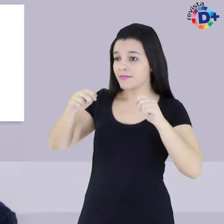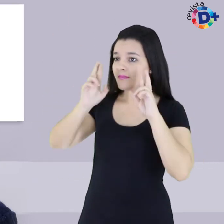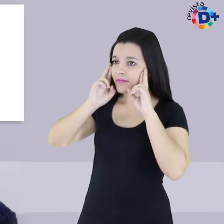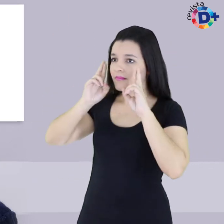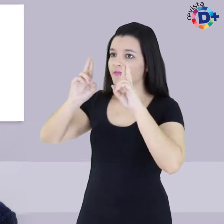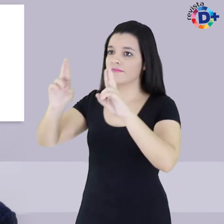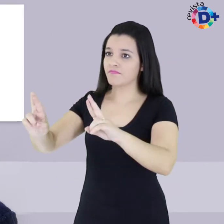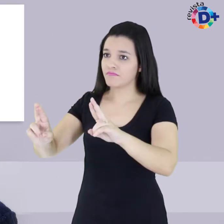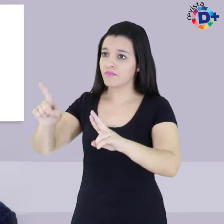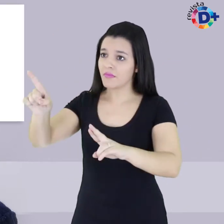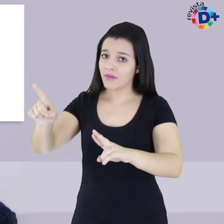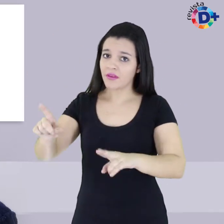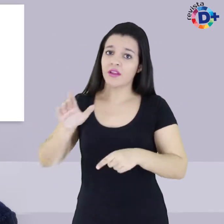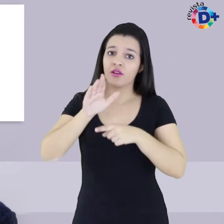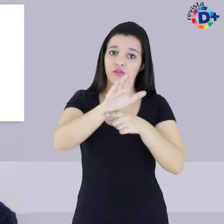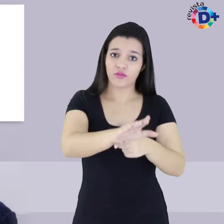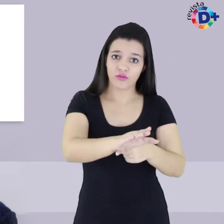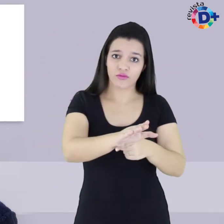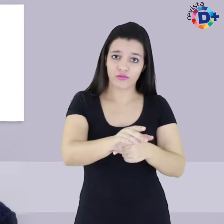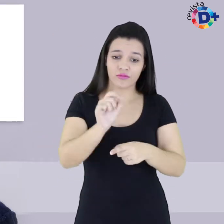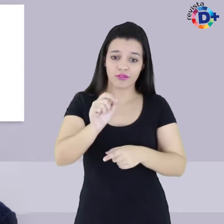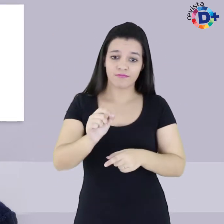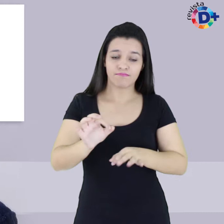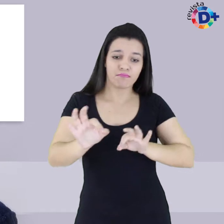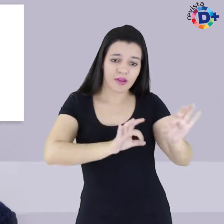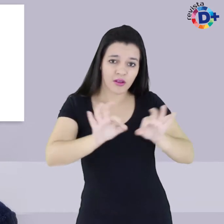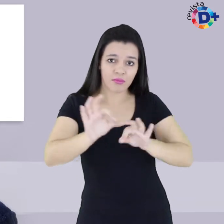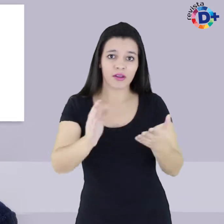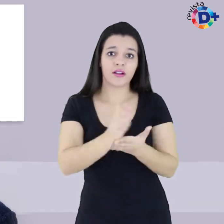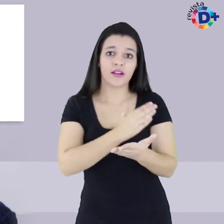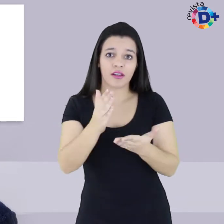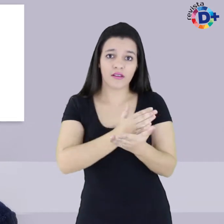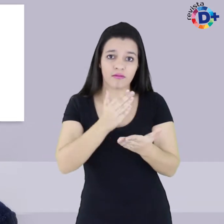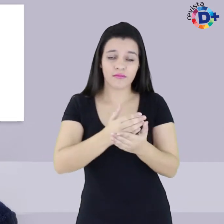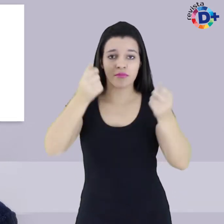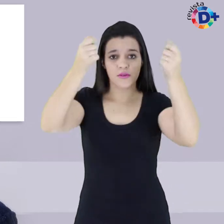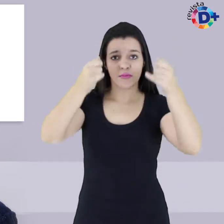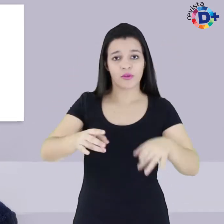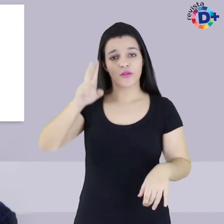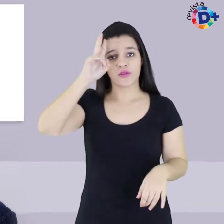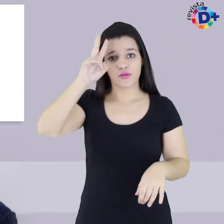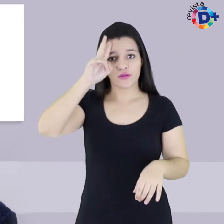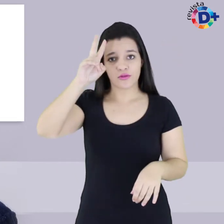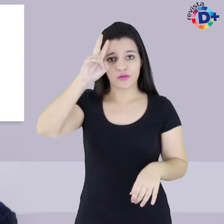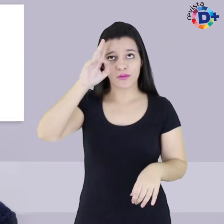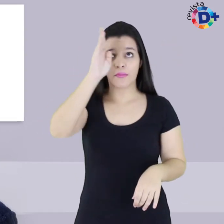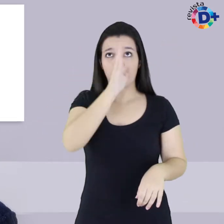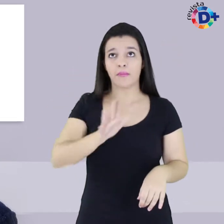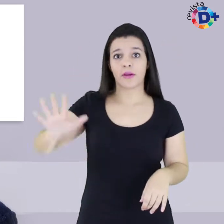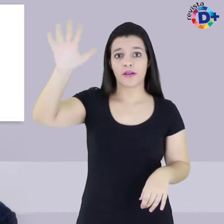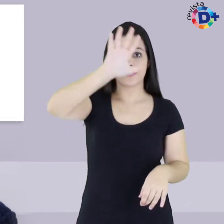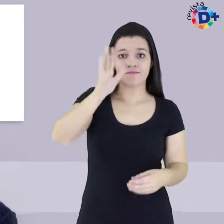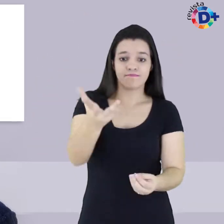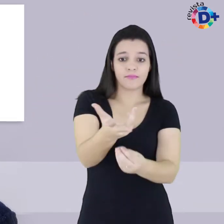arte brasileira com o intuito de divulgar a diversidade cultural e artística do país.